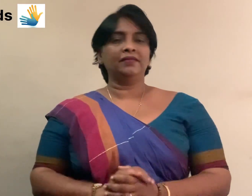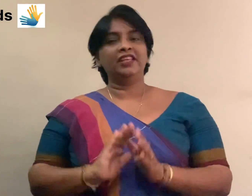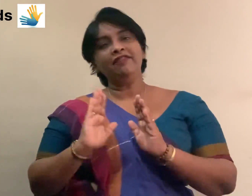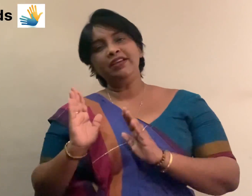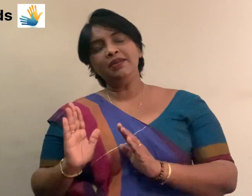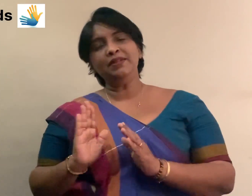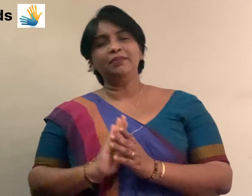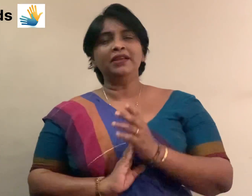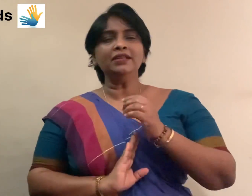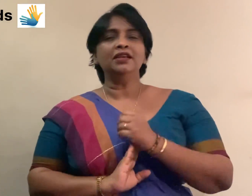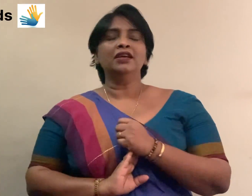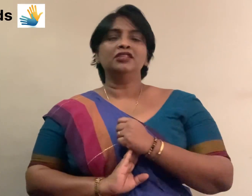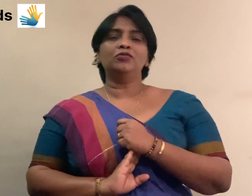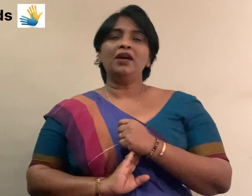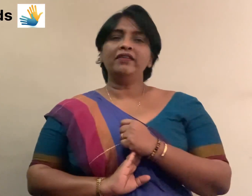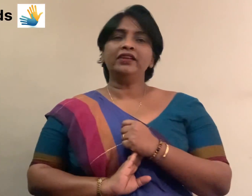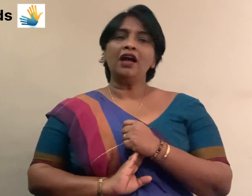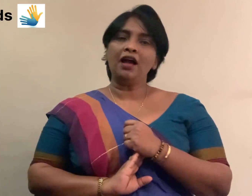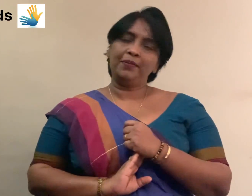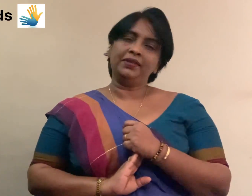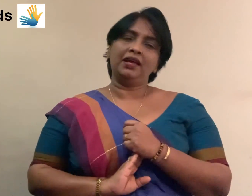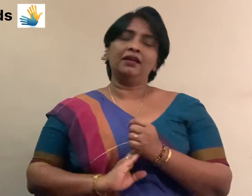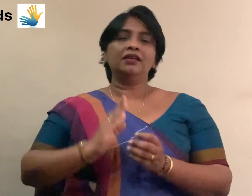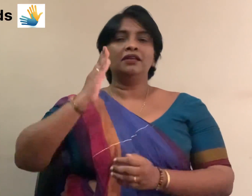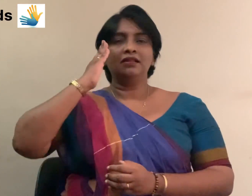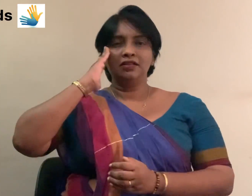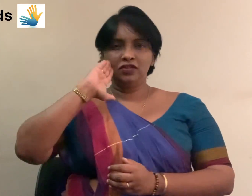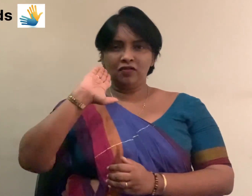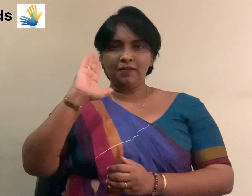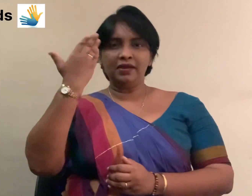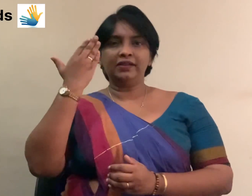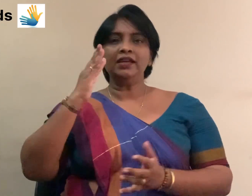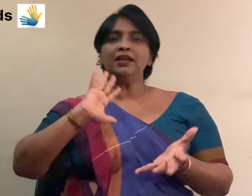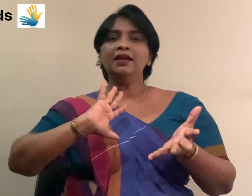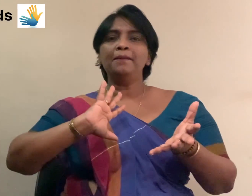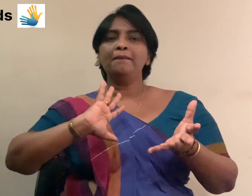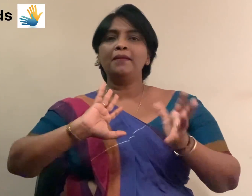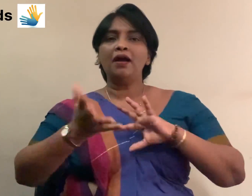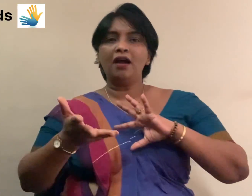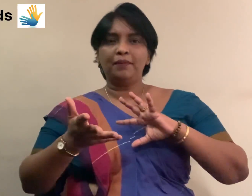ඒ වගේම තමයි ස්වභාවික ආපදා. ස්වභාවික ආපදා.